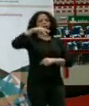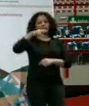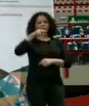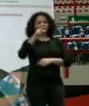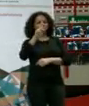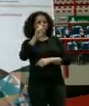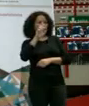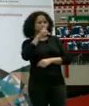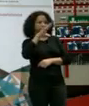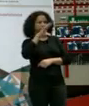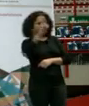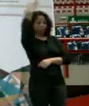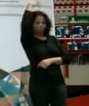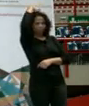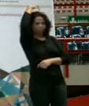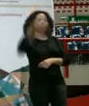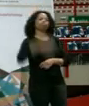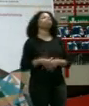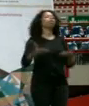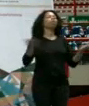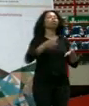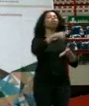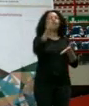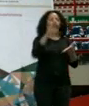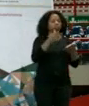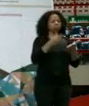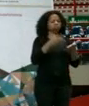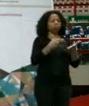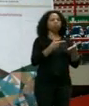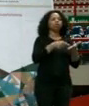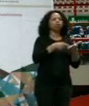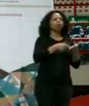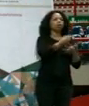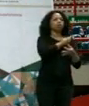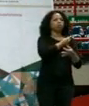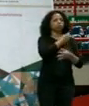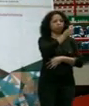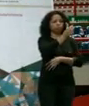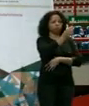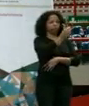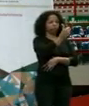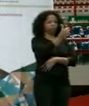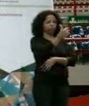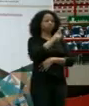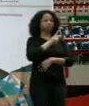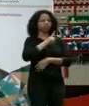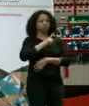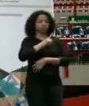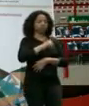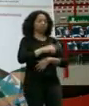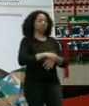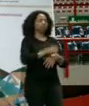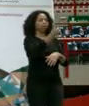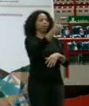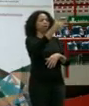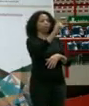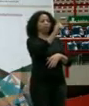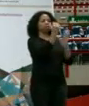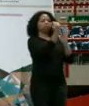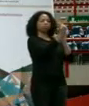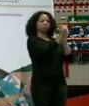da página 11, tá? Onde a gente vai, então, trabalhar aí 10 questões nas nossas habilidades do Enem. Então